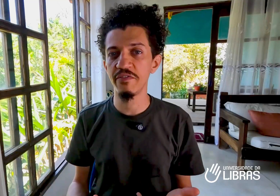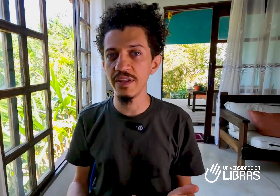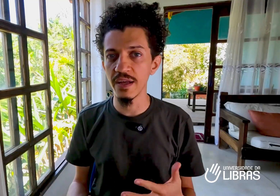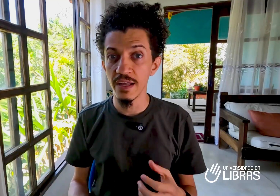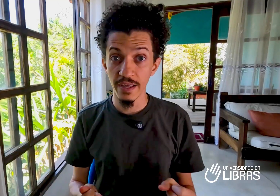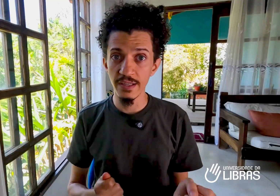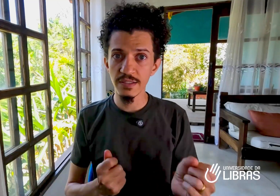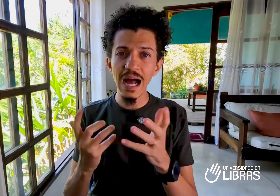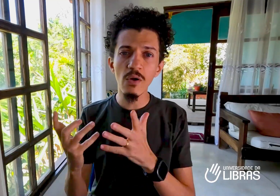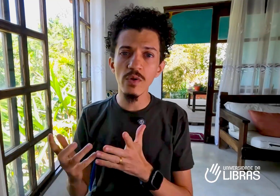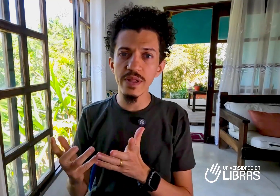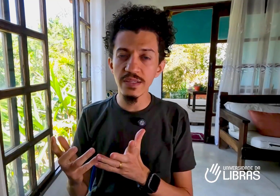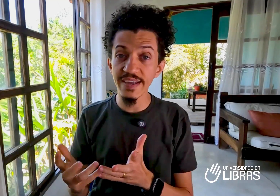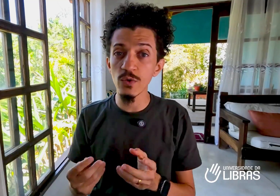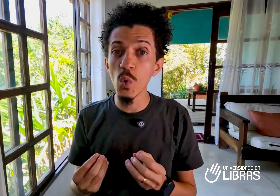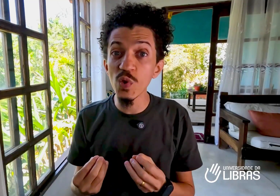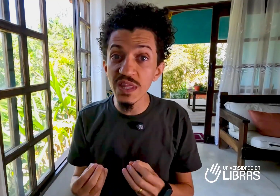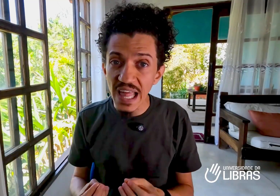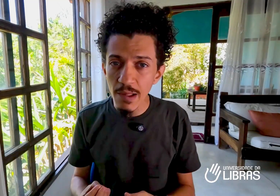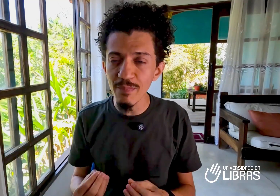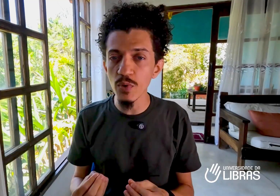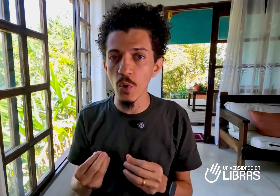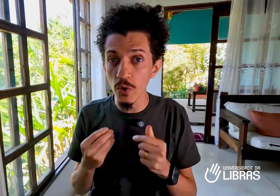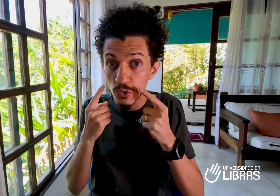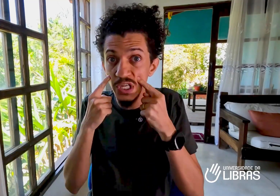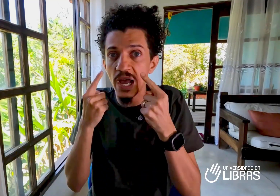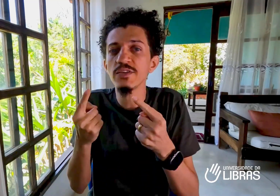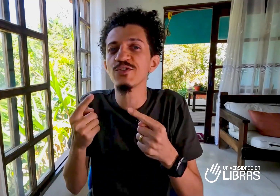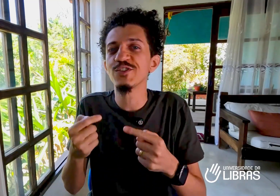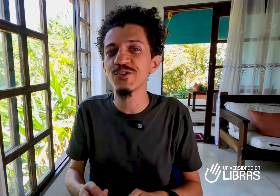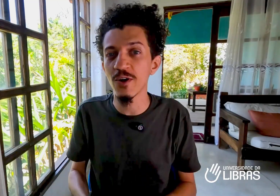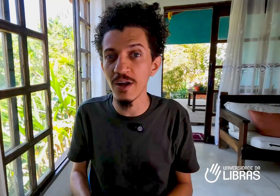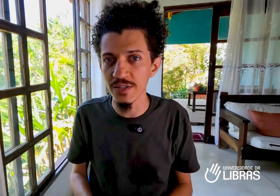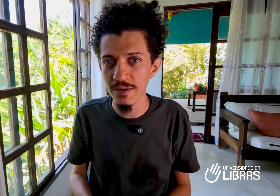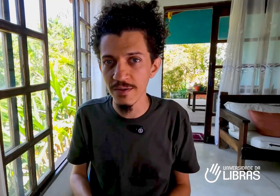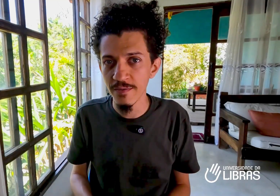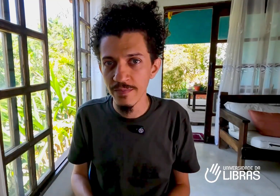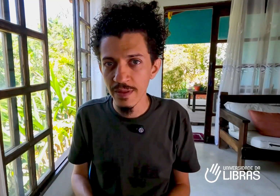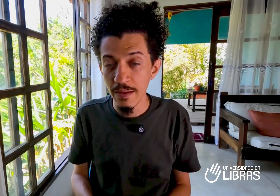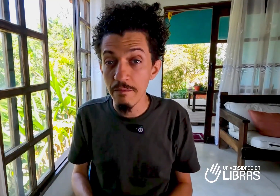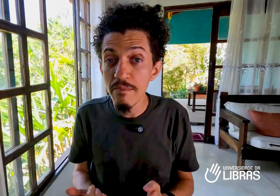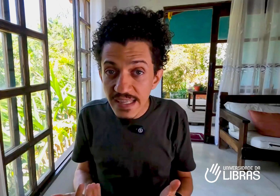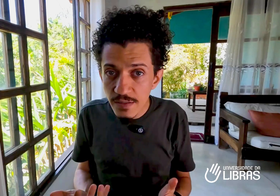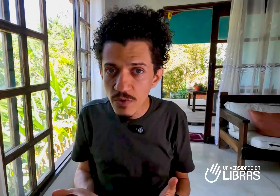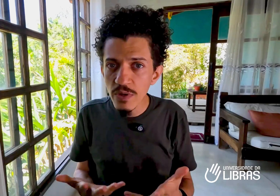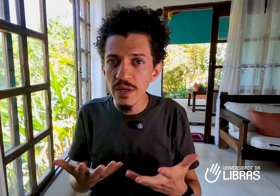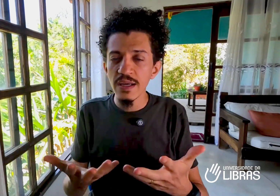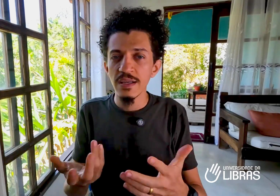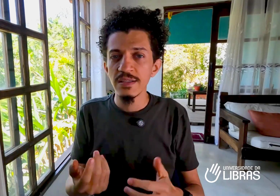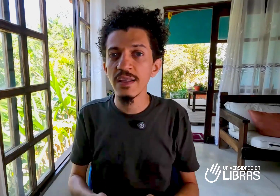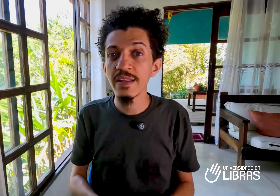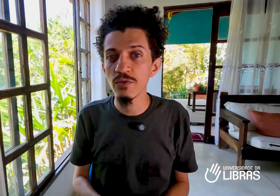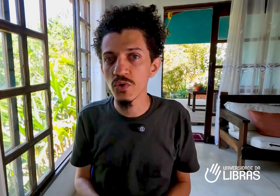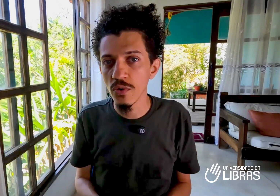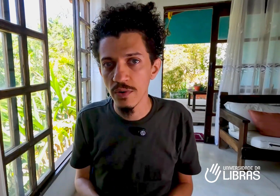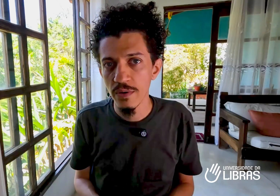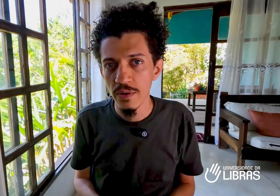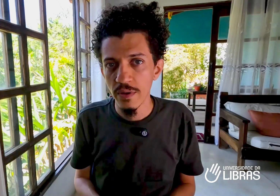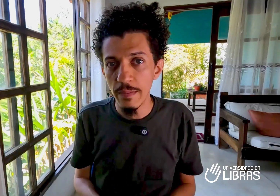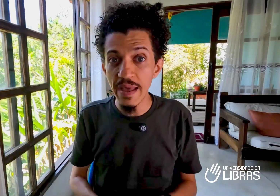vida que está acontecendo o tempo todo diante dos seus olhos, mesmo sem ter o som, mesmo